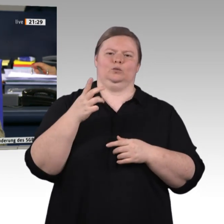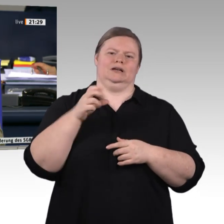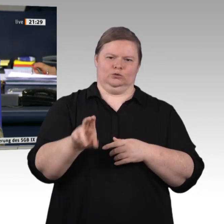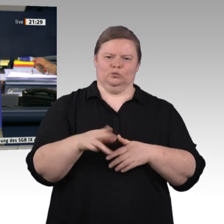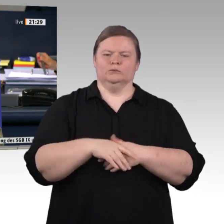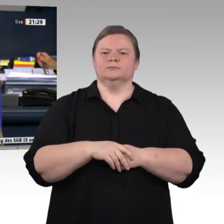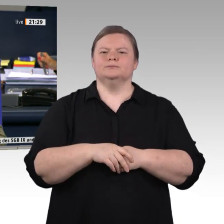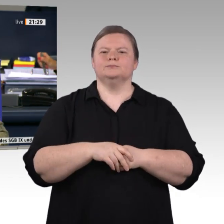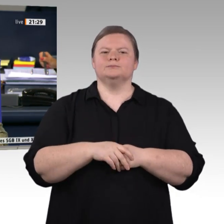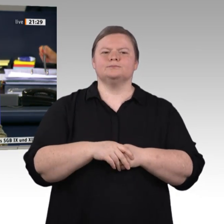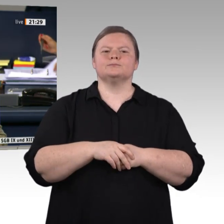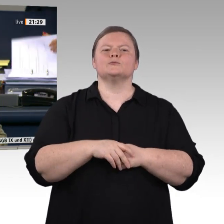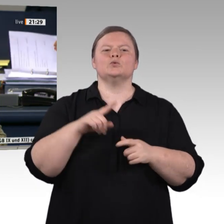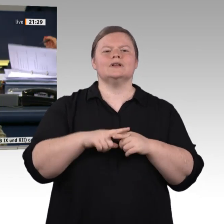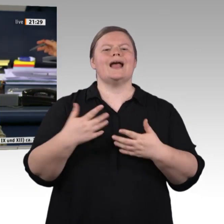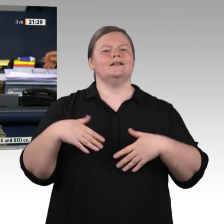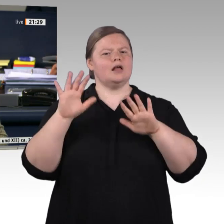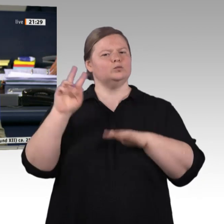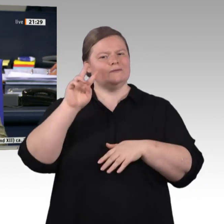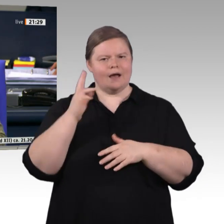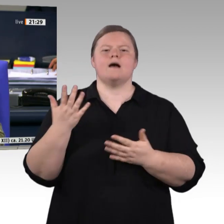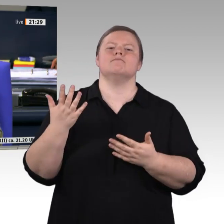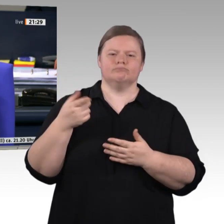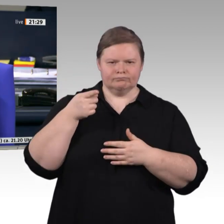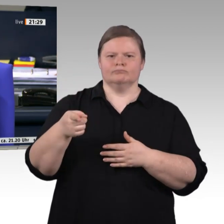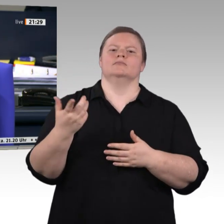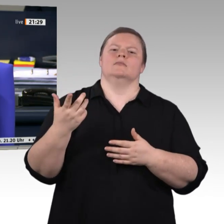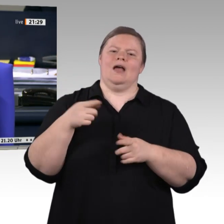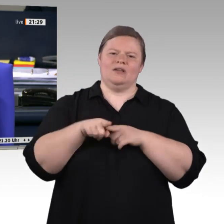FDP und von AfD.